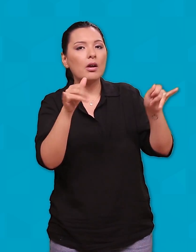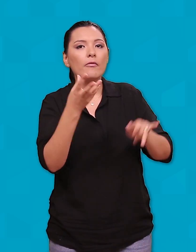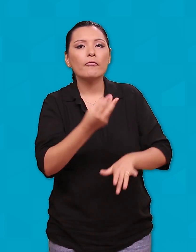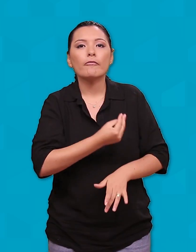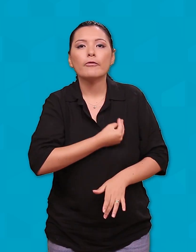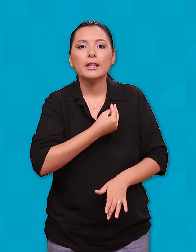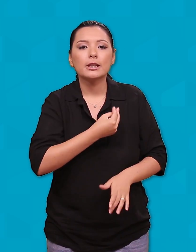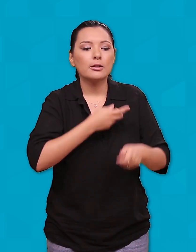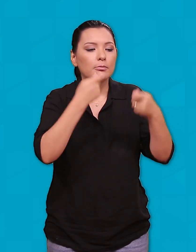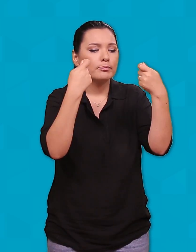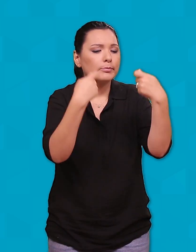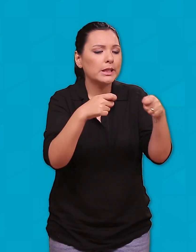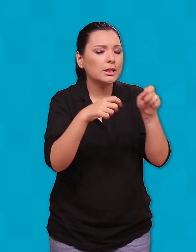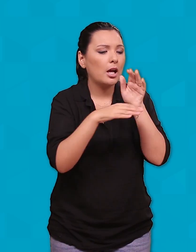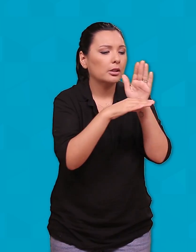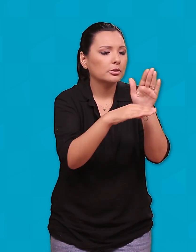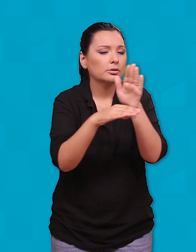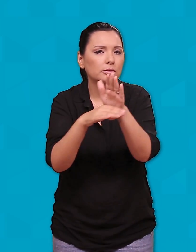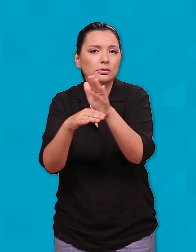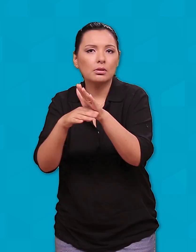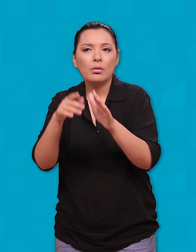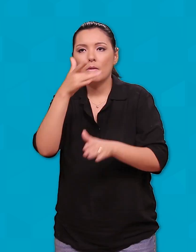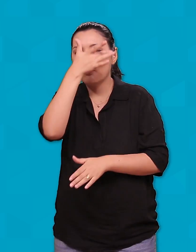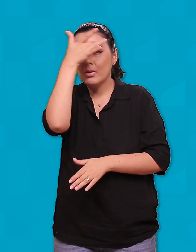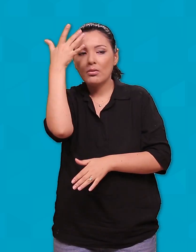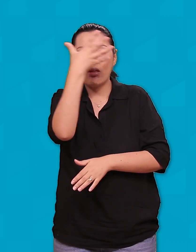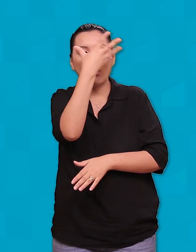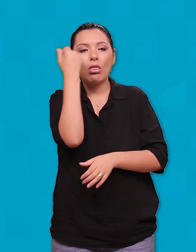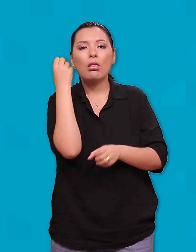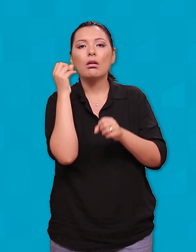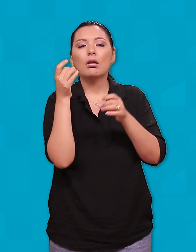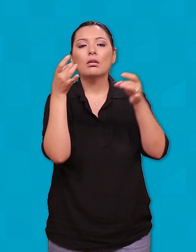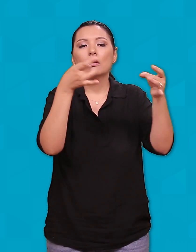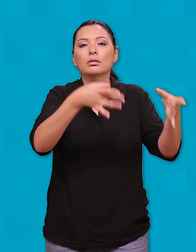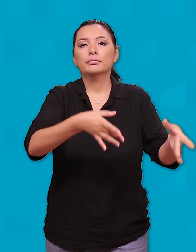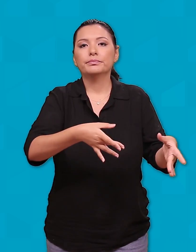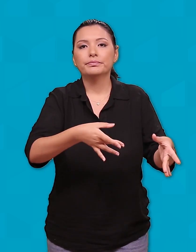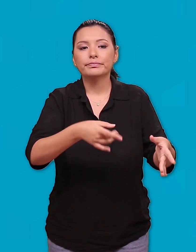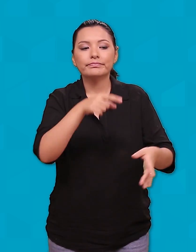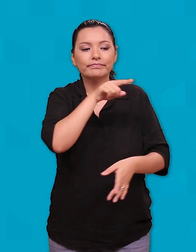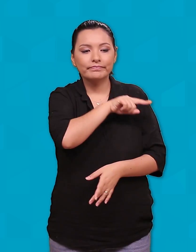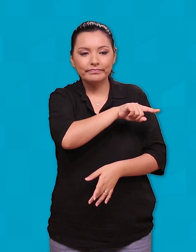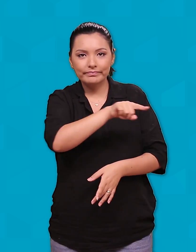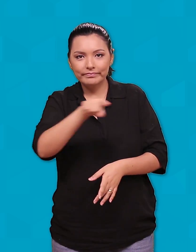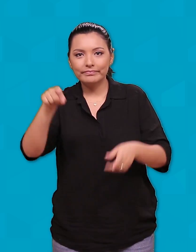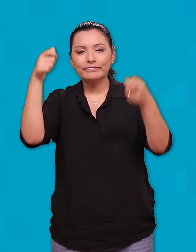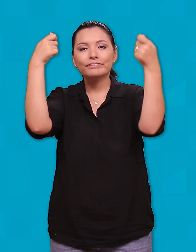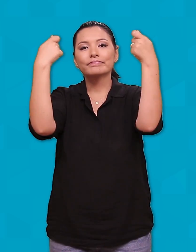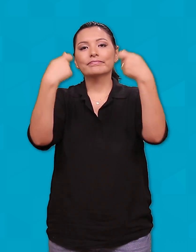ferida, esquecida, e é na planície que os discípulos devem transfigurar a